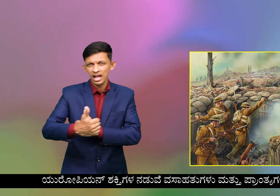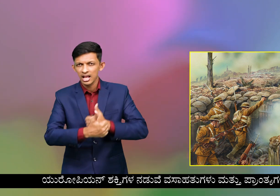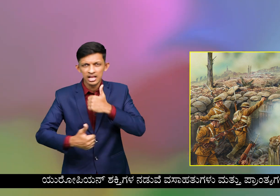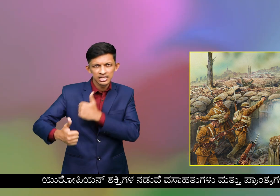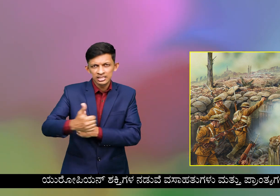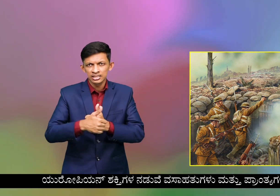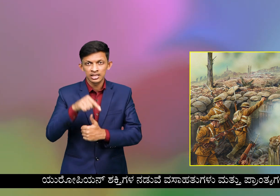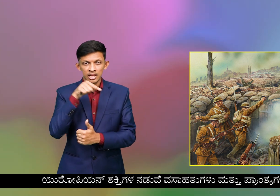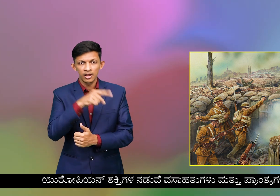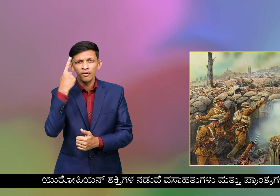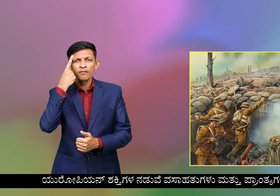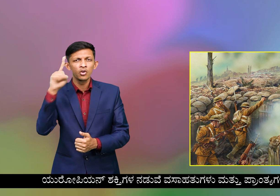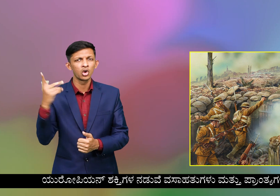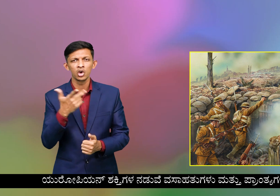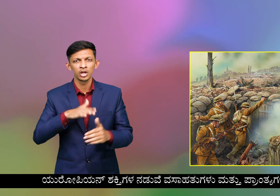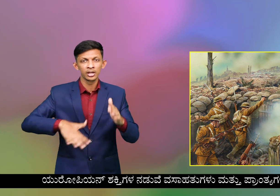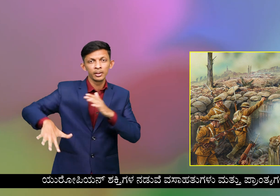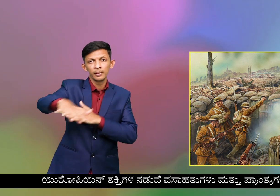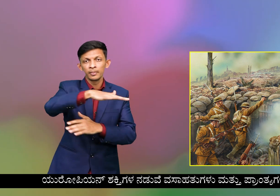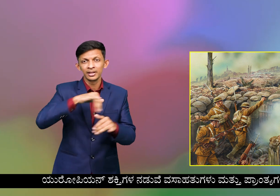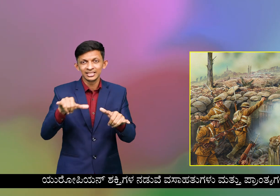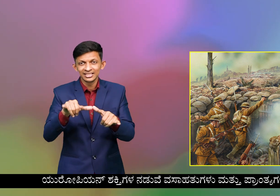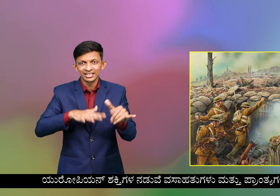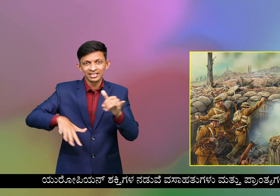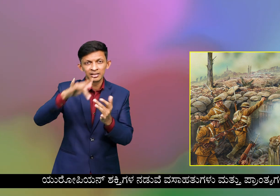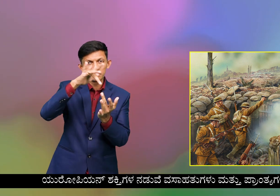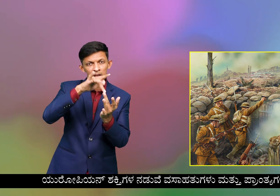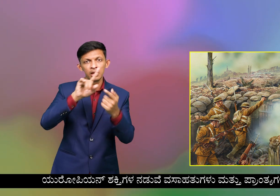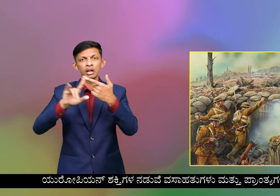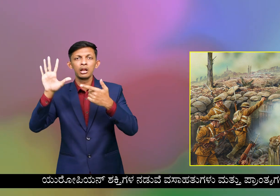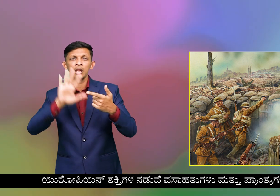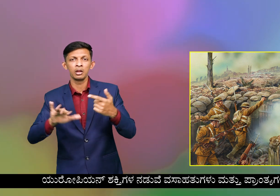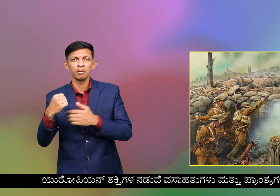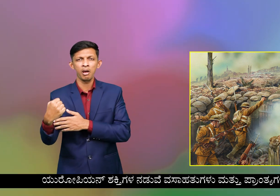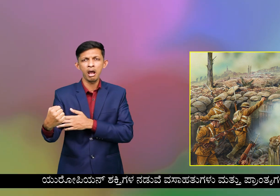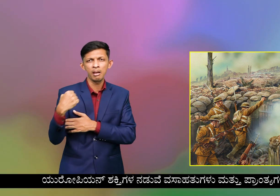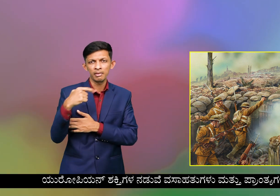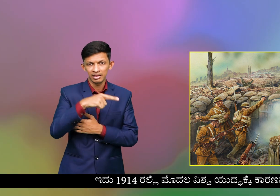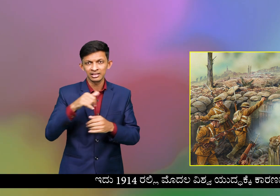ಯುರೋಪಿಯನ್ ಶಕ್ತಿಗಳ ನಡುವೆ ವಸಾಹತುಗಳು ಮತ್ತು ಪ್ರಾಂತ್ಯಗಳ ಸ್ಪರ್ಧೆಯು ಬೆಳೆಯಿತು. ಇದು